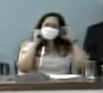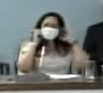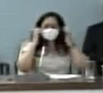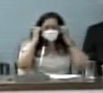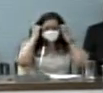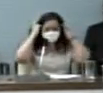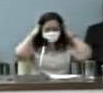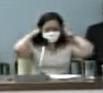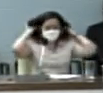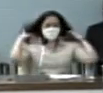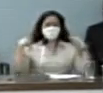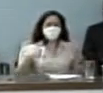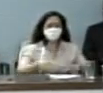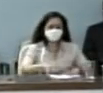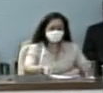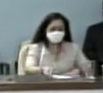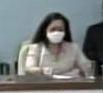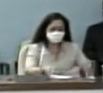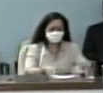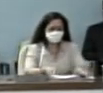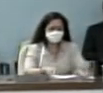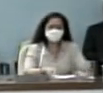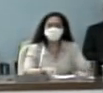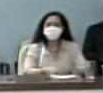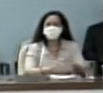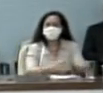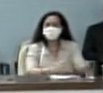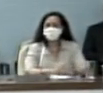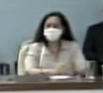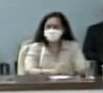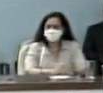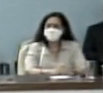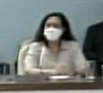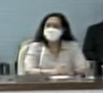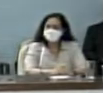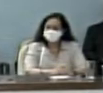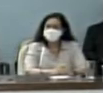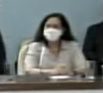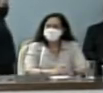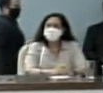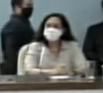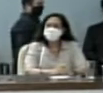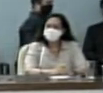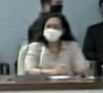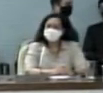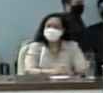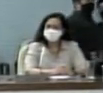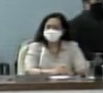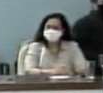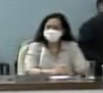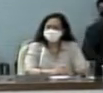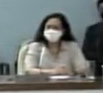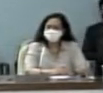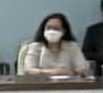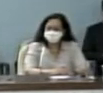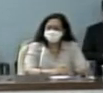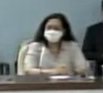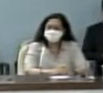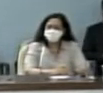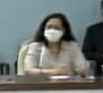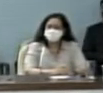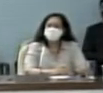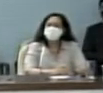Quero só parabenizar o secretário de Educação pelo trabalho que vem fazendo. Nós não